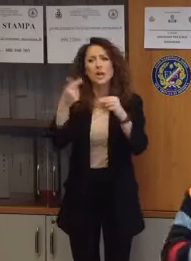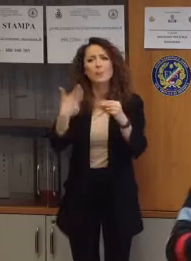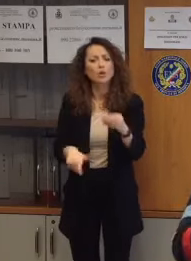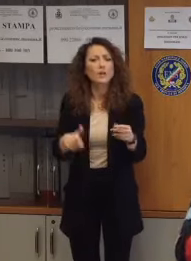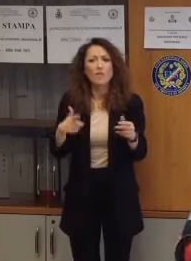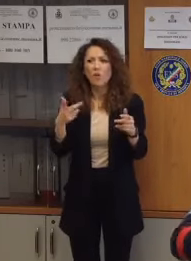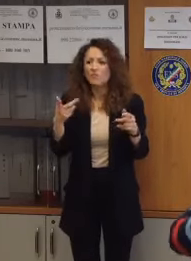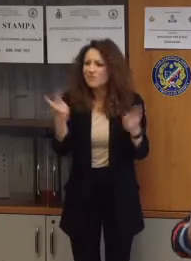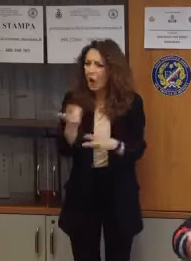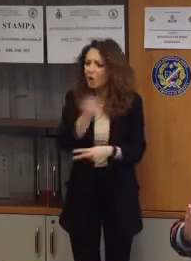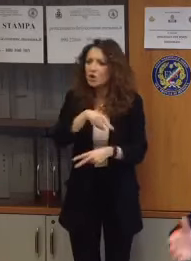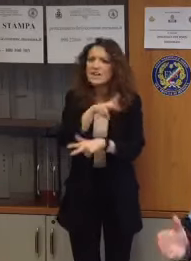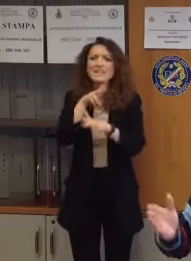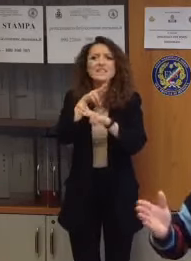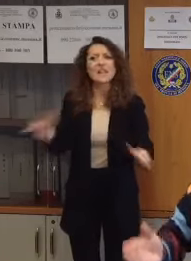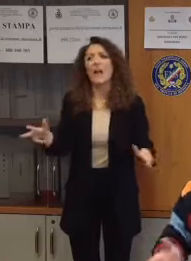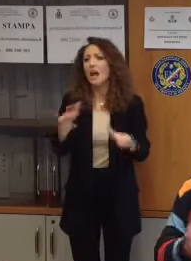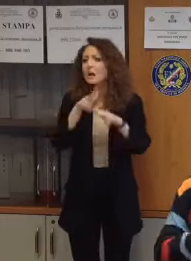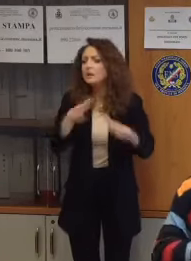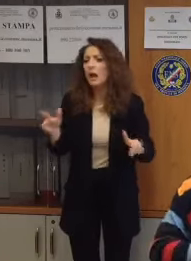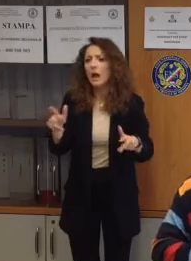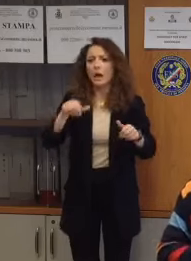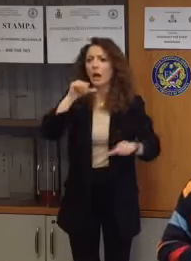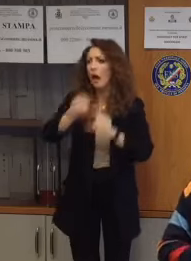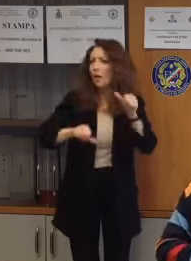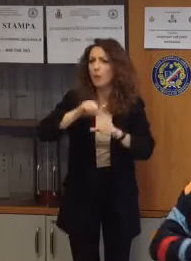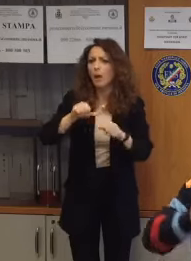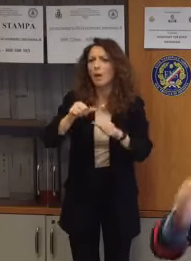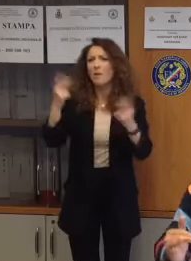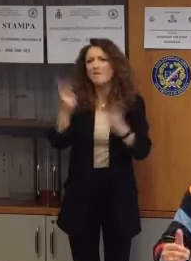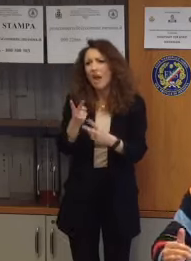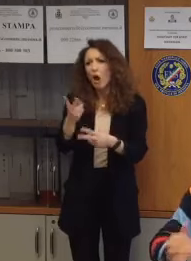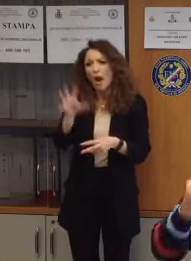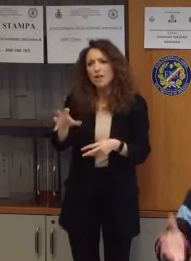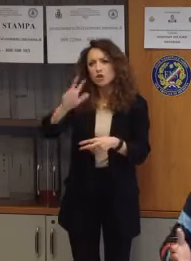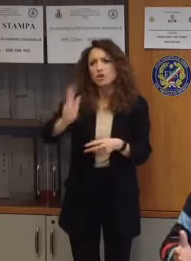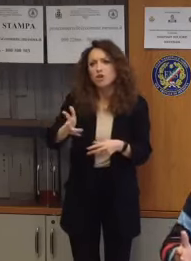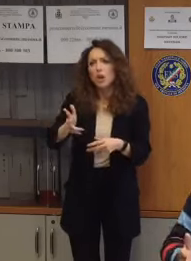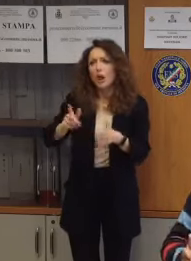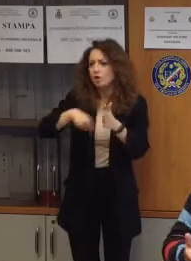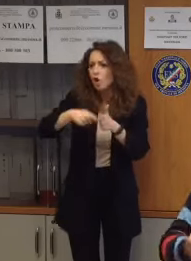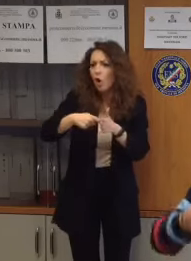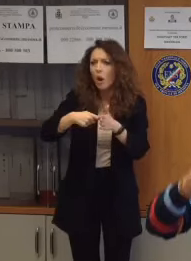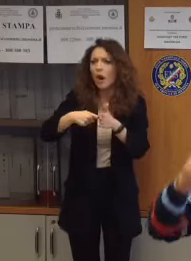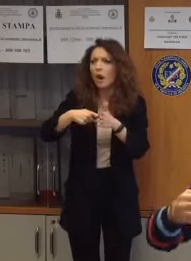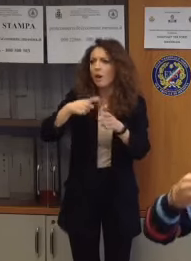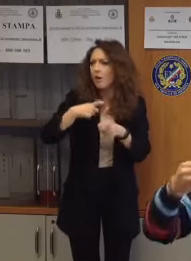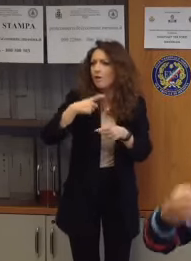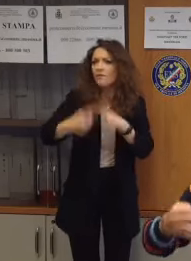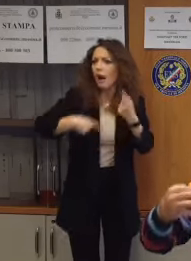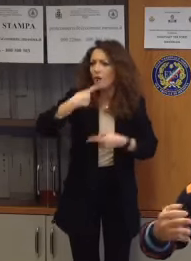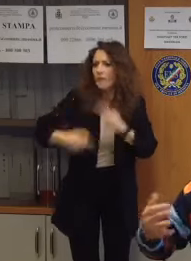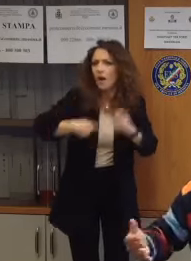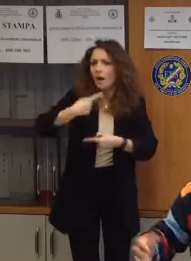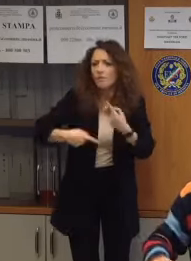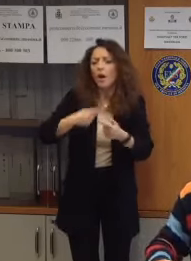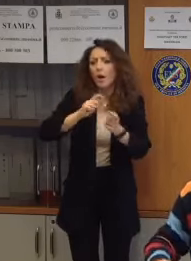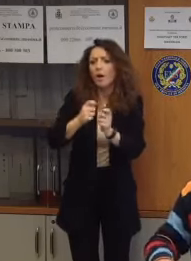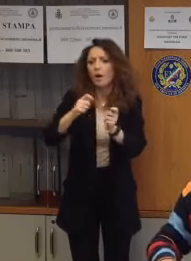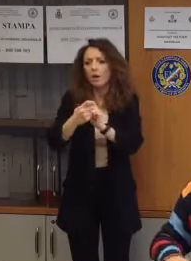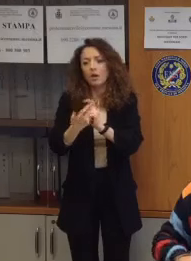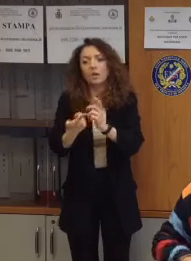stancati di subire in particolare dalla regione siciliana circolari in continuazione che denotano quello che è